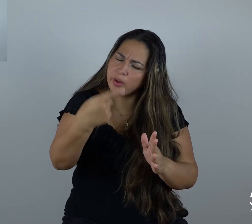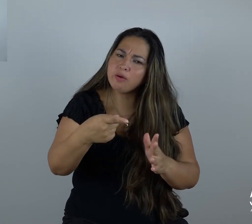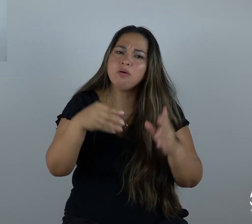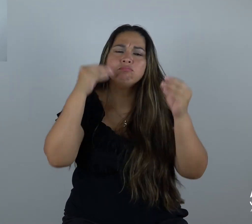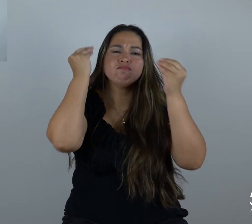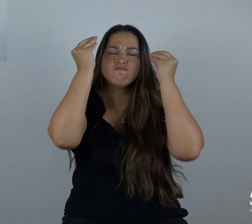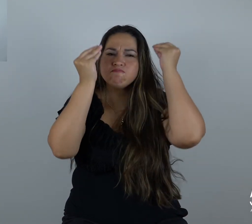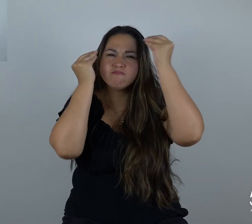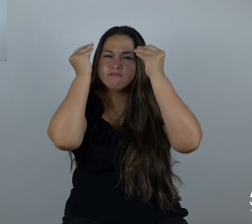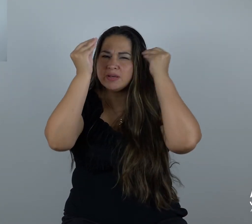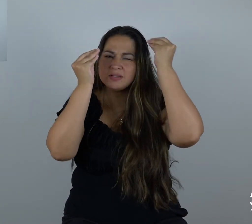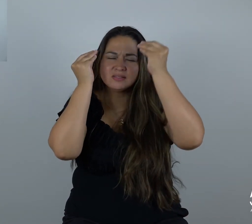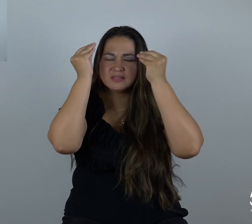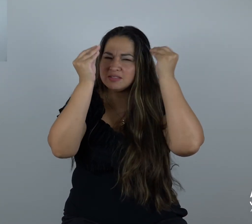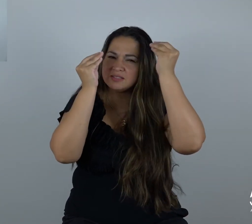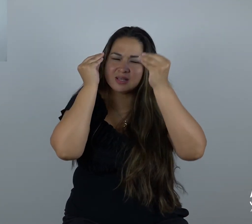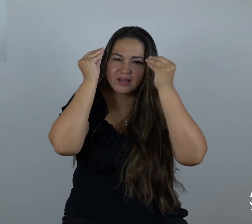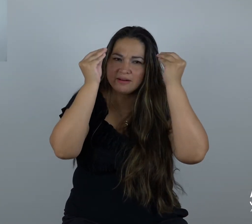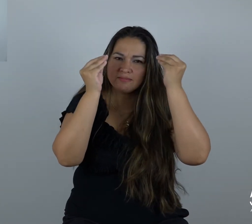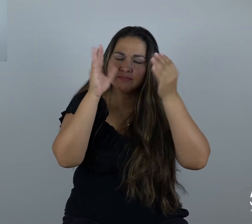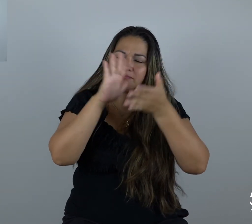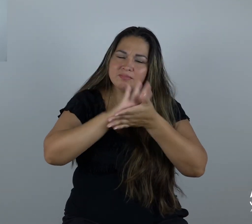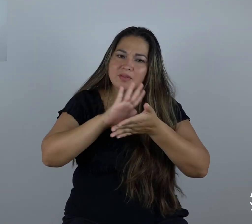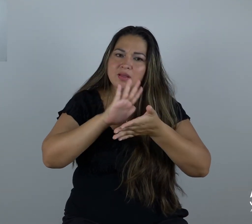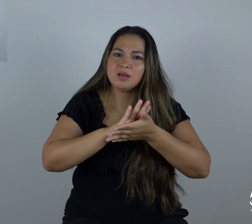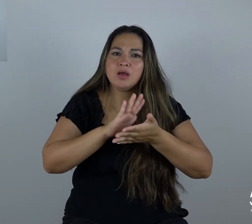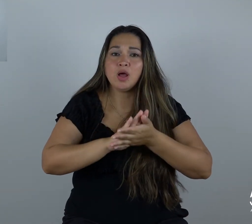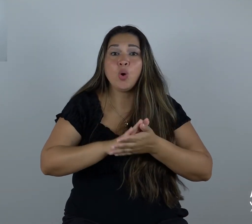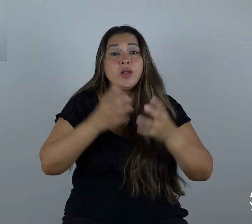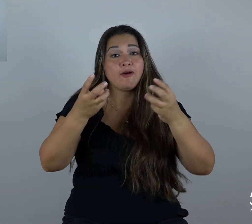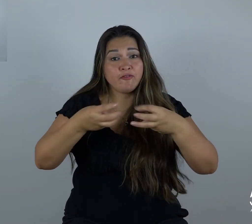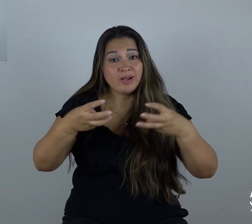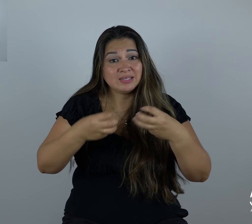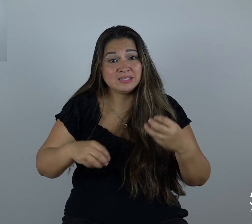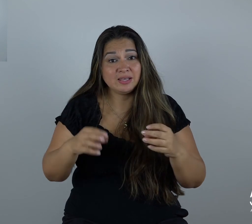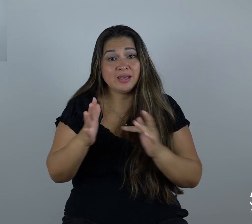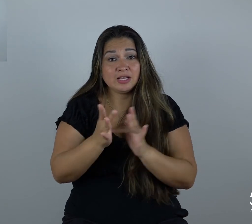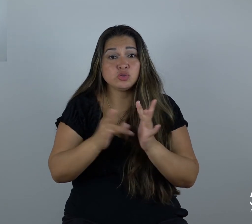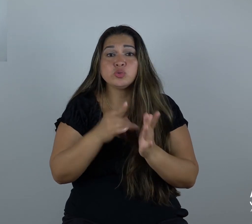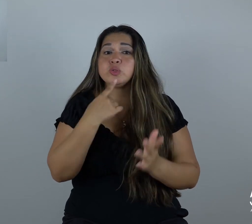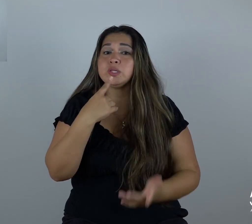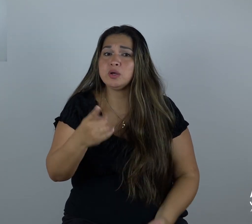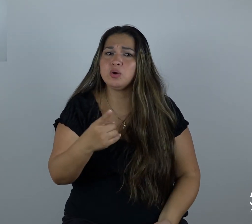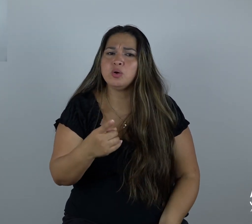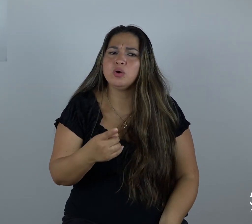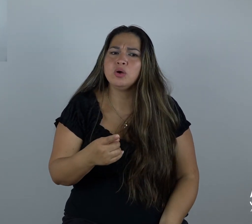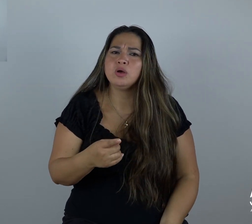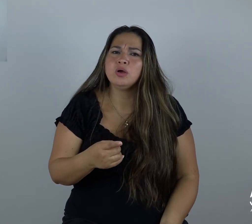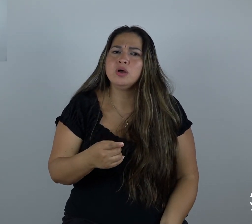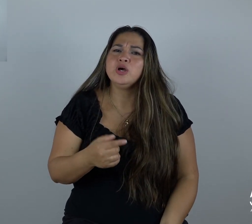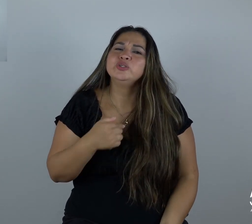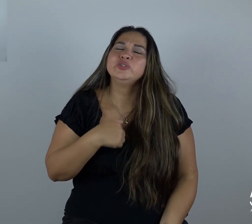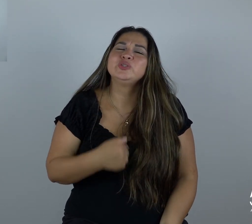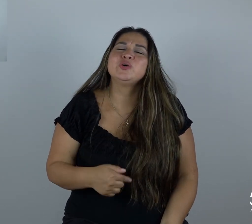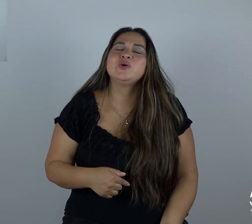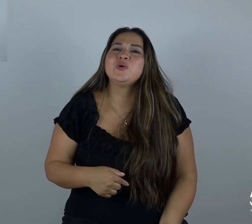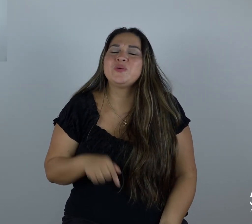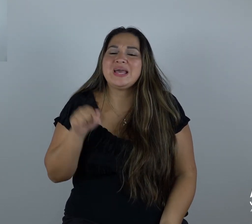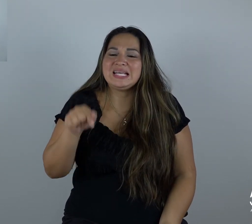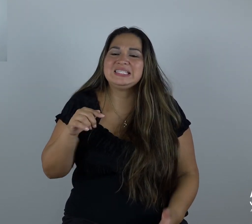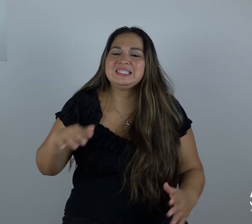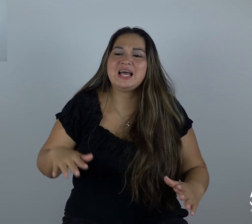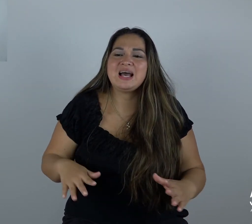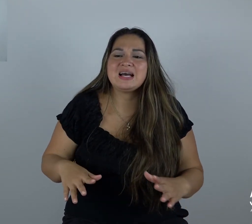reflexiones en una frase de Jesucristo maravillosa. Él dijo: ¿cuánto tiempo he